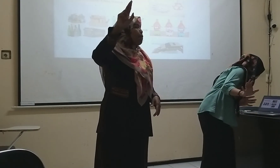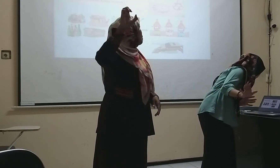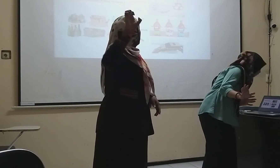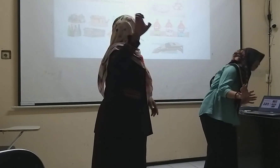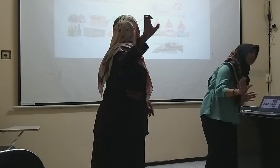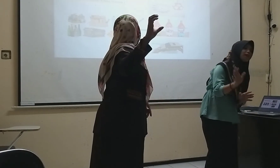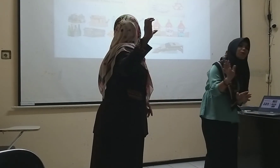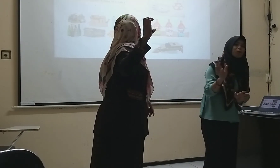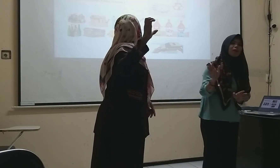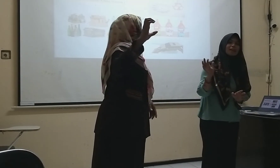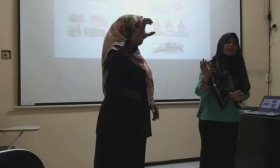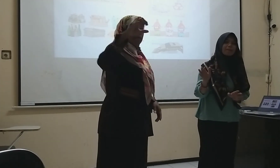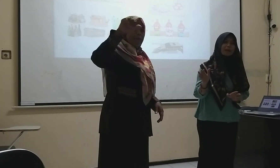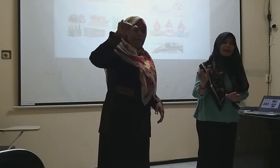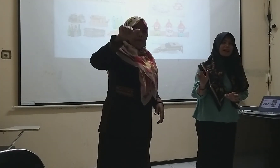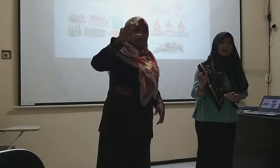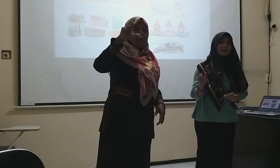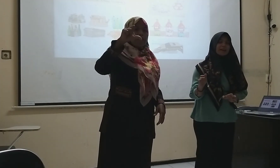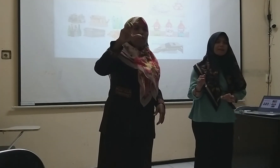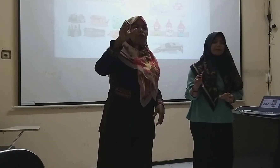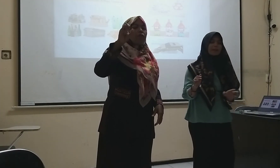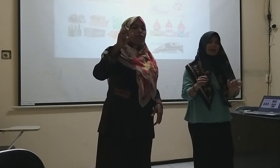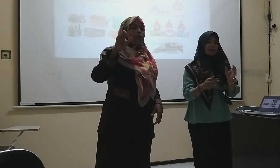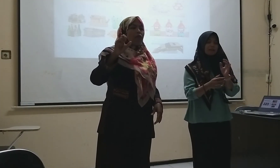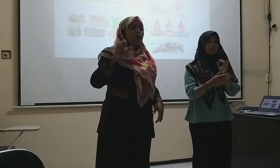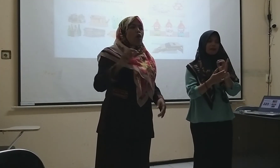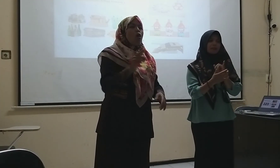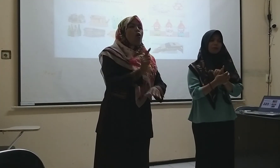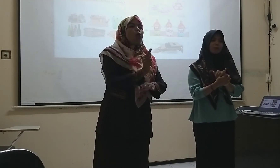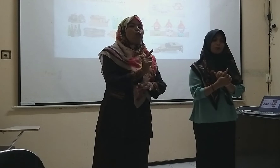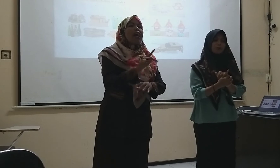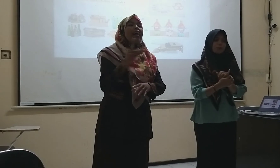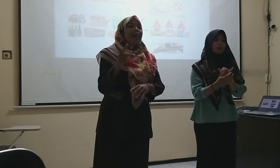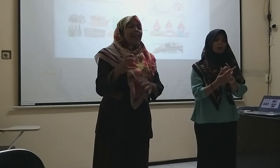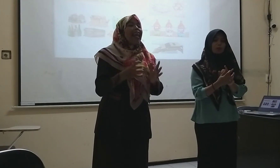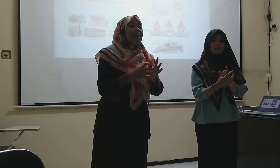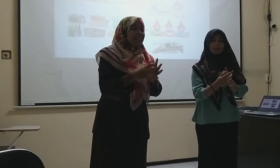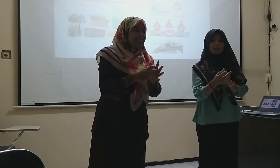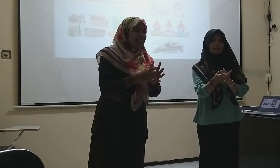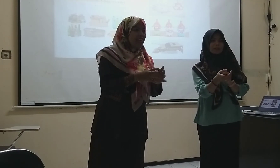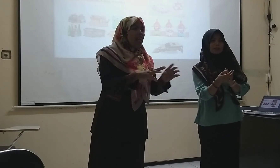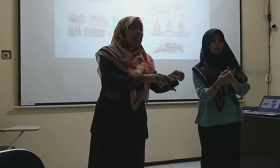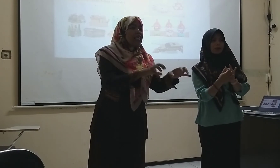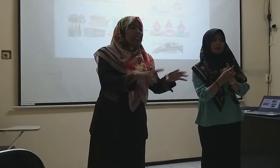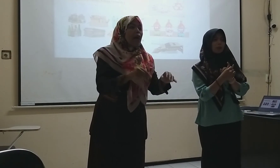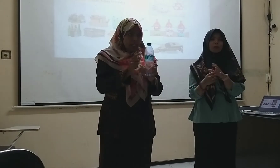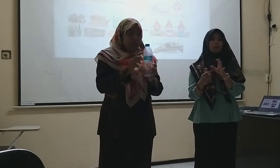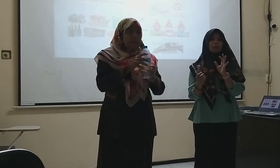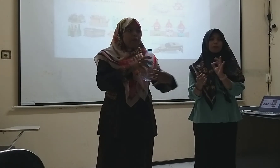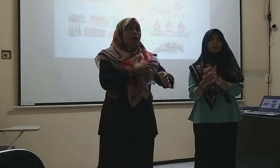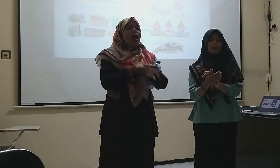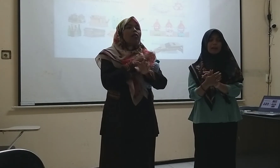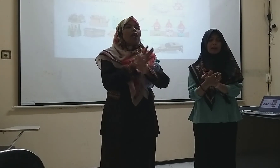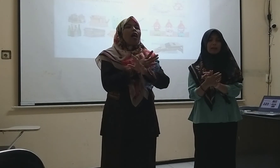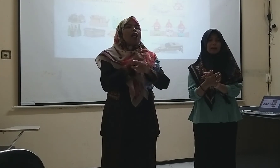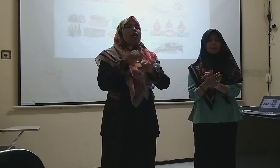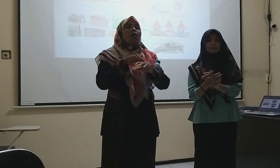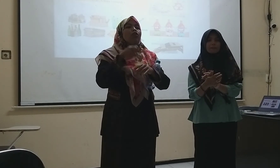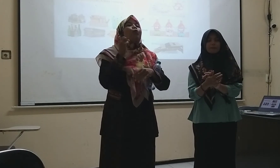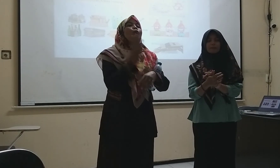Recycle itu adalah mendaur ulang sampah. Misalkan kardus, botol, mana tadi botol itu pot